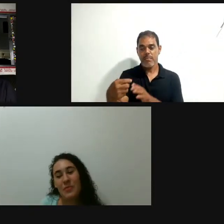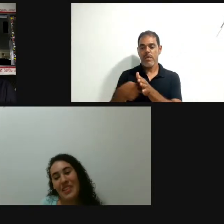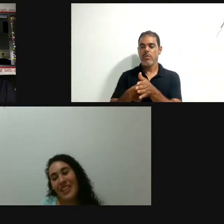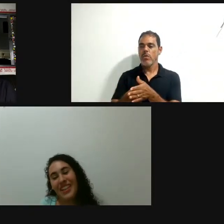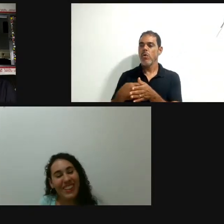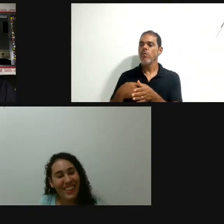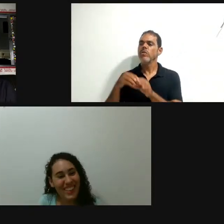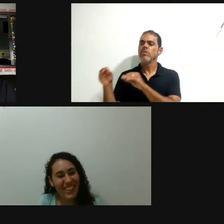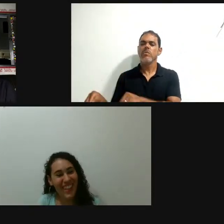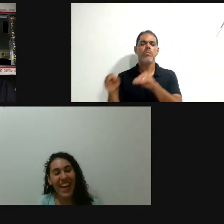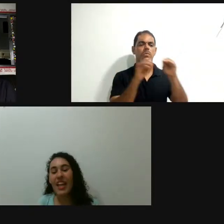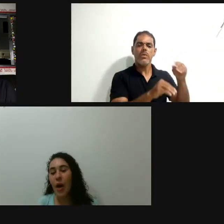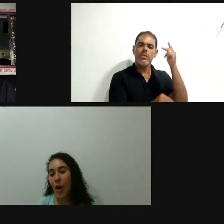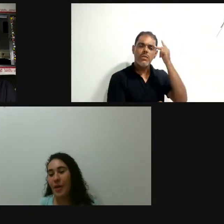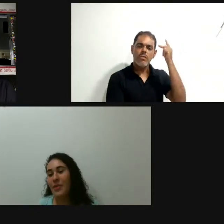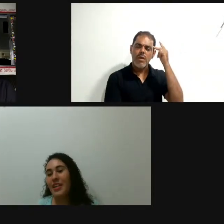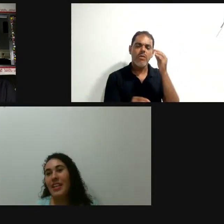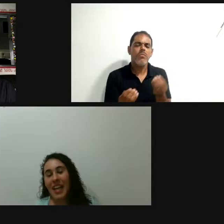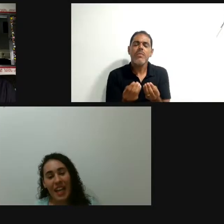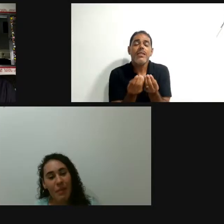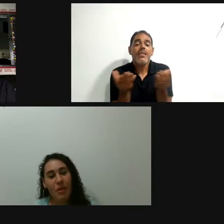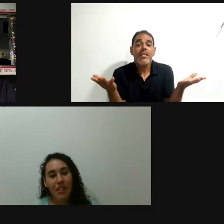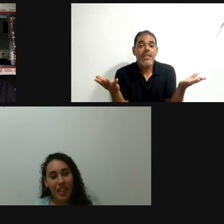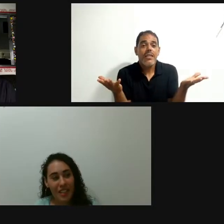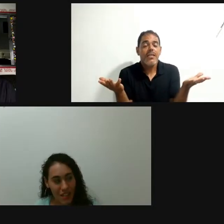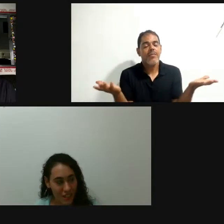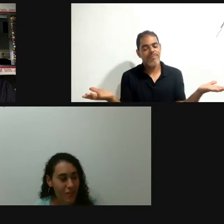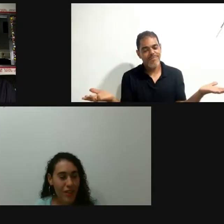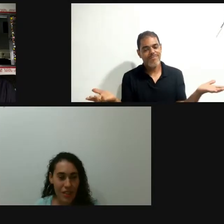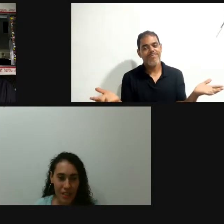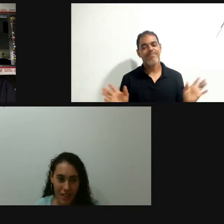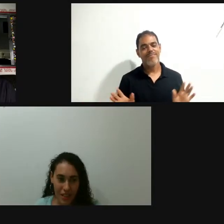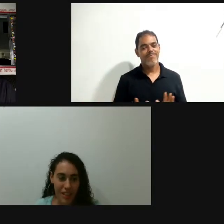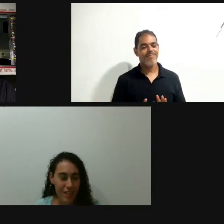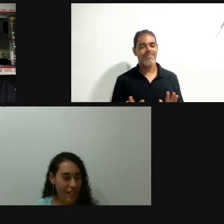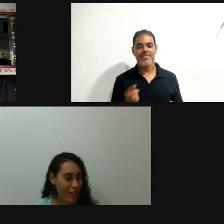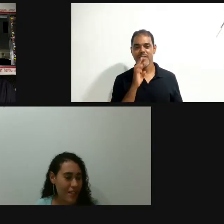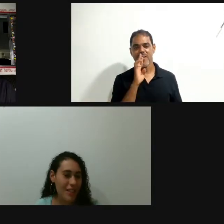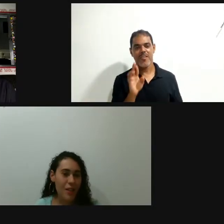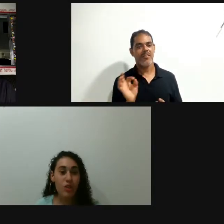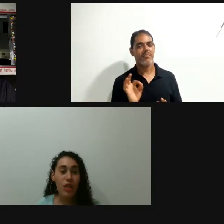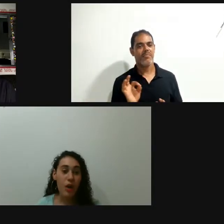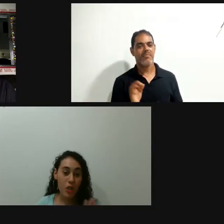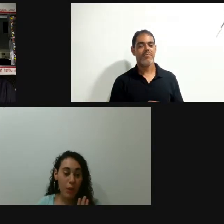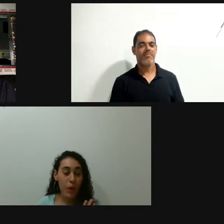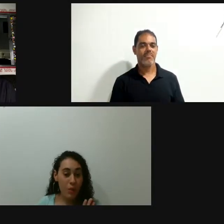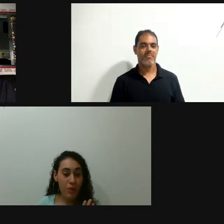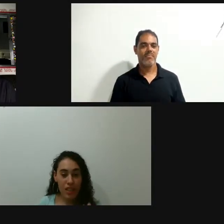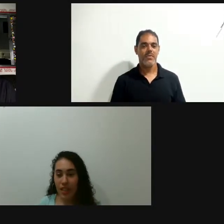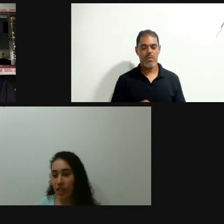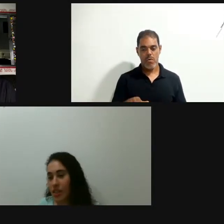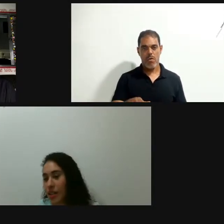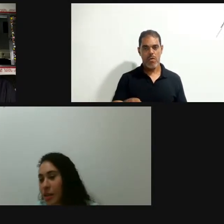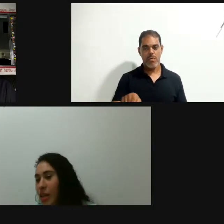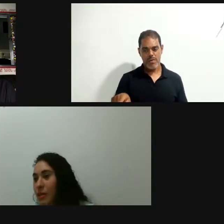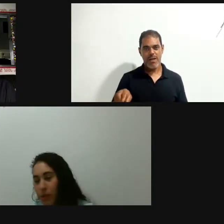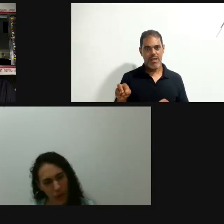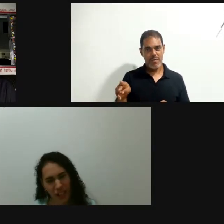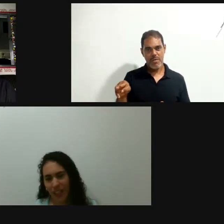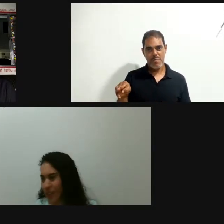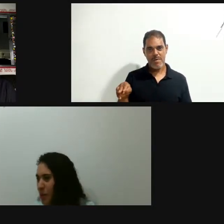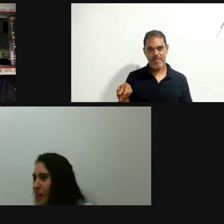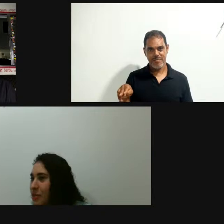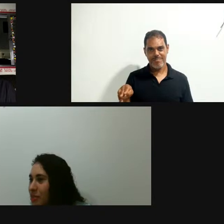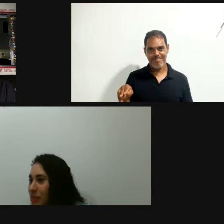Paulo? Olha, ele é muito inteligente, viu, essa criança. Eu chamo meu irmão de criança. Porque é